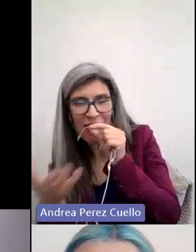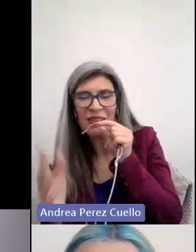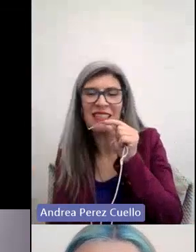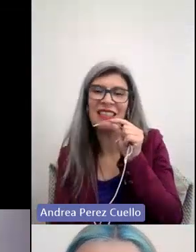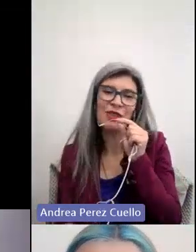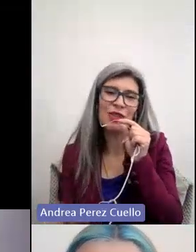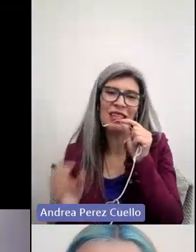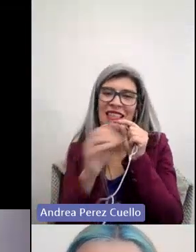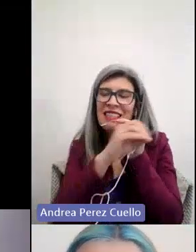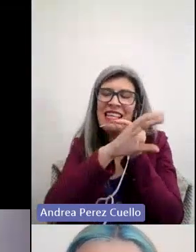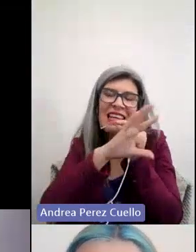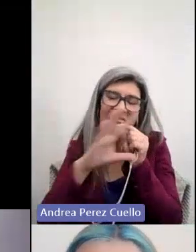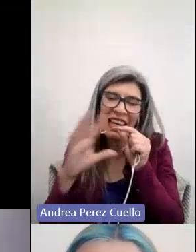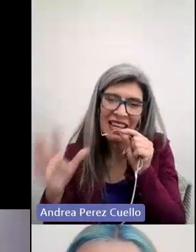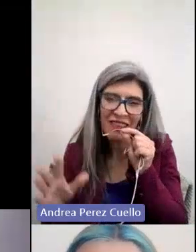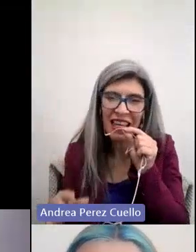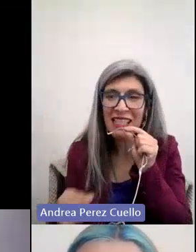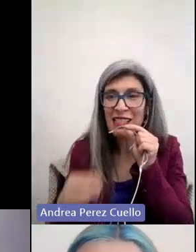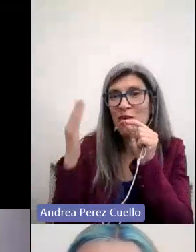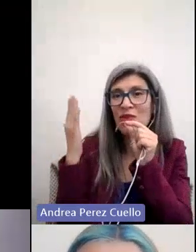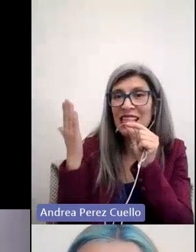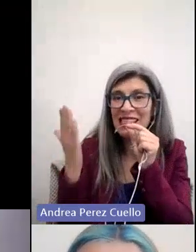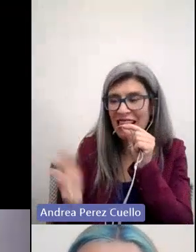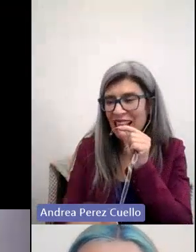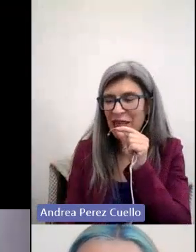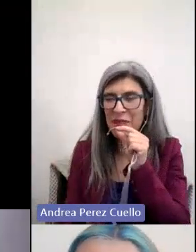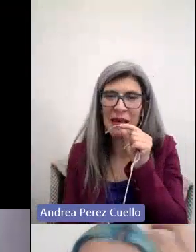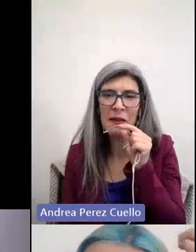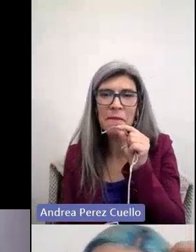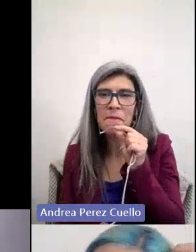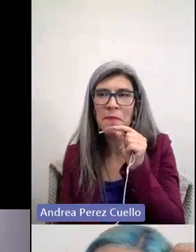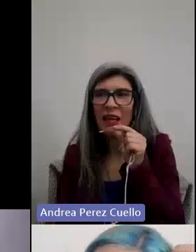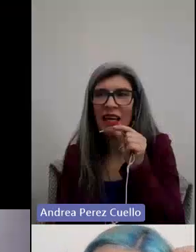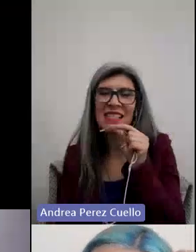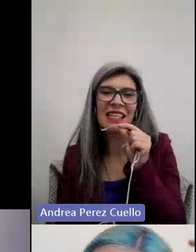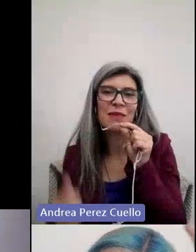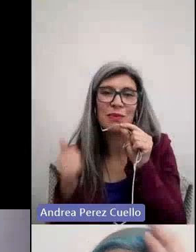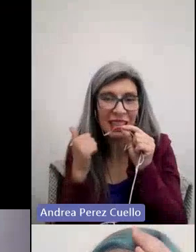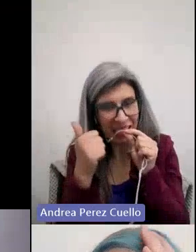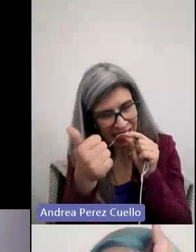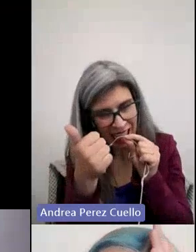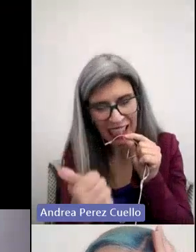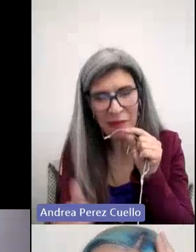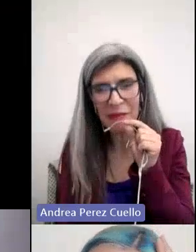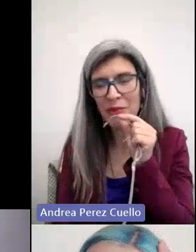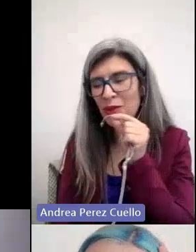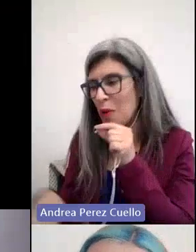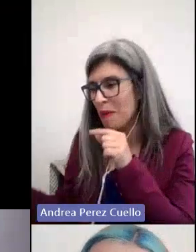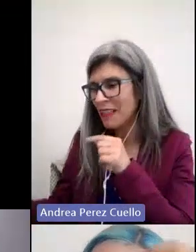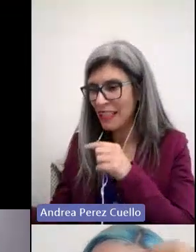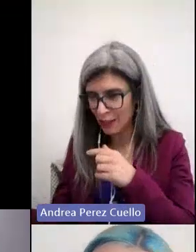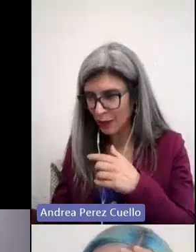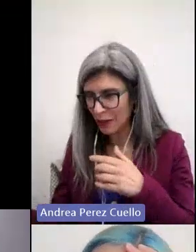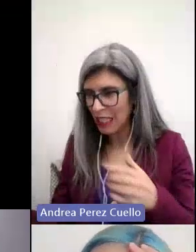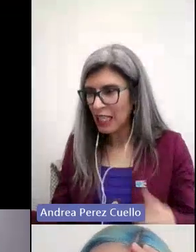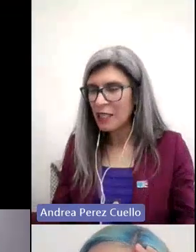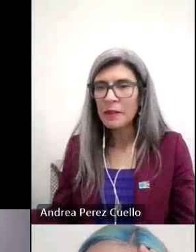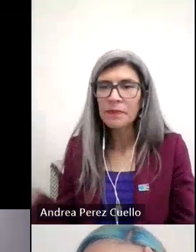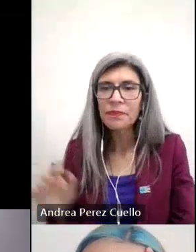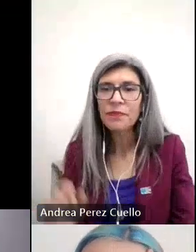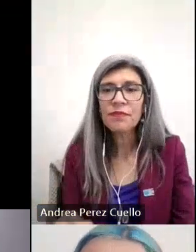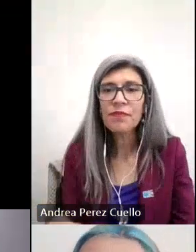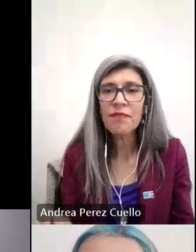están dando las felicitaciones, es increíble, así como Francisca también. Así que muchas gracias a ti también por compartirlo.